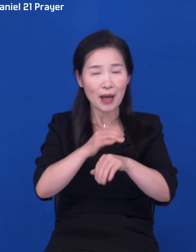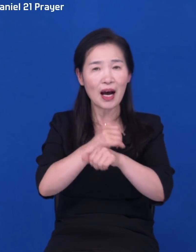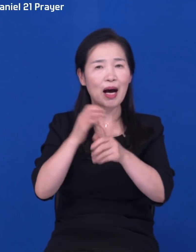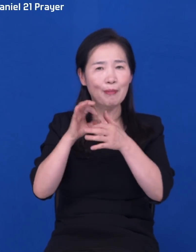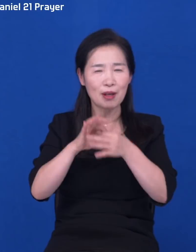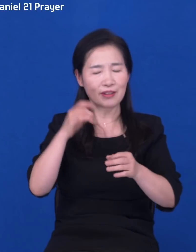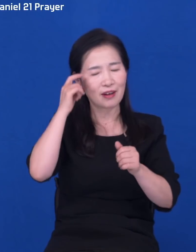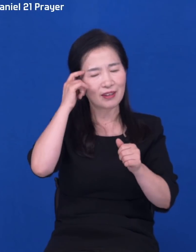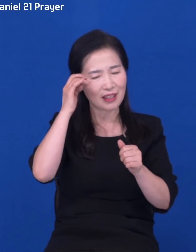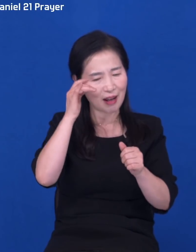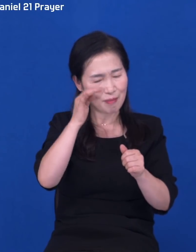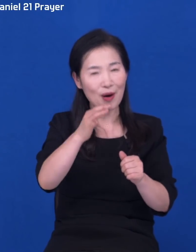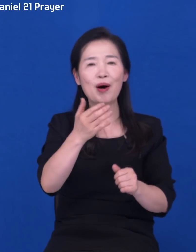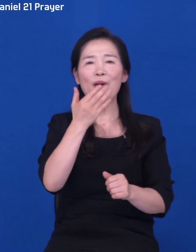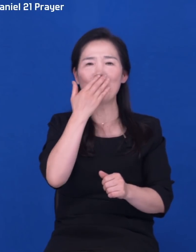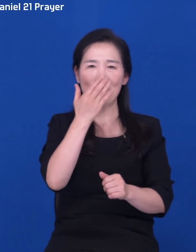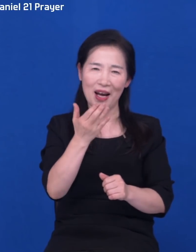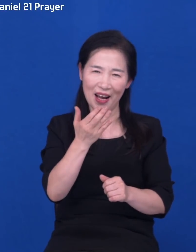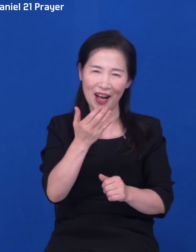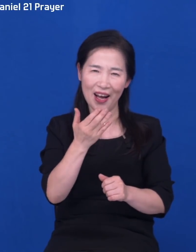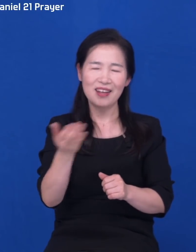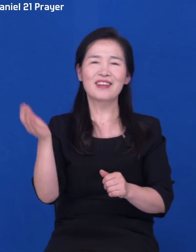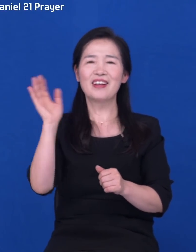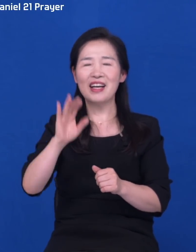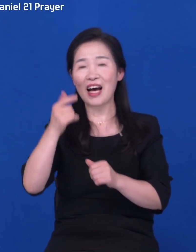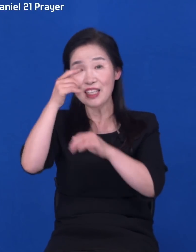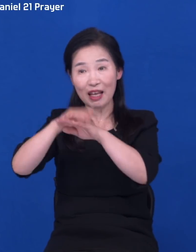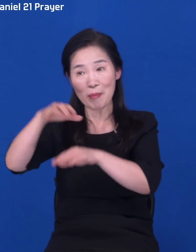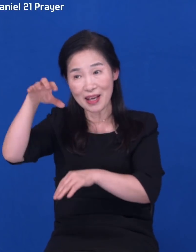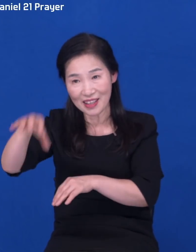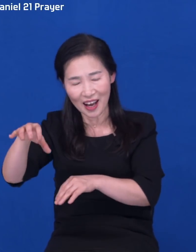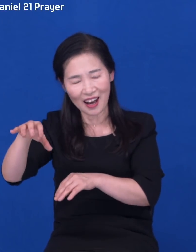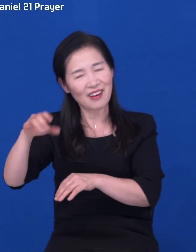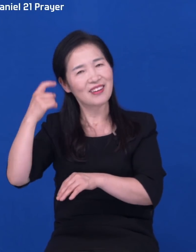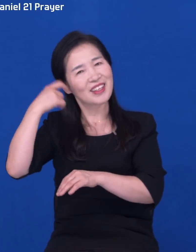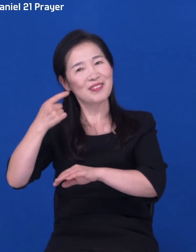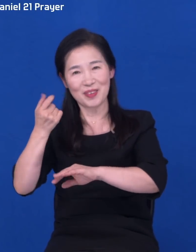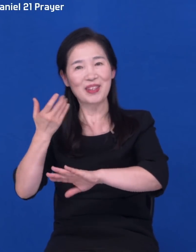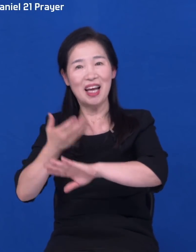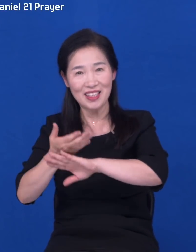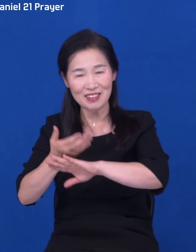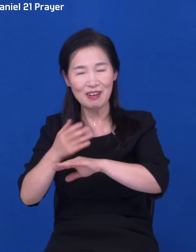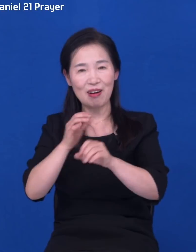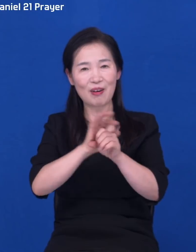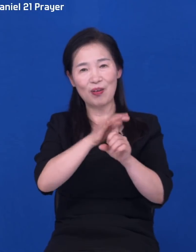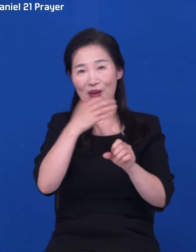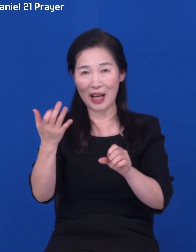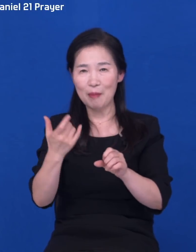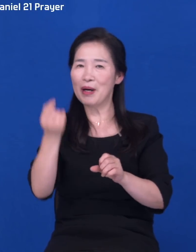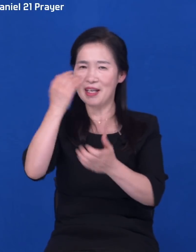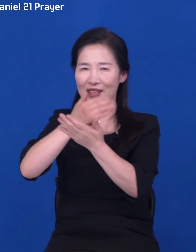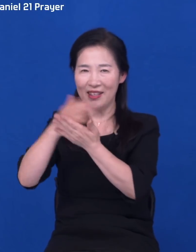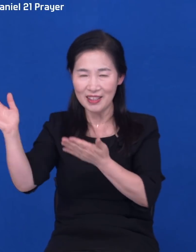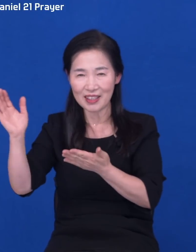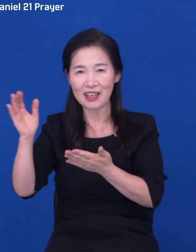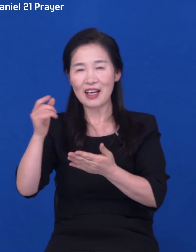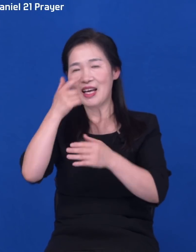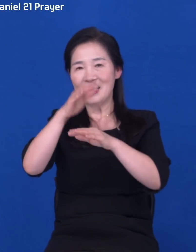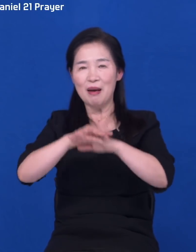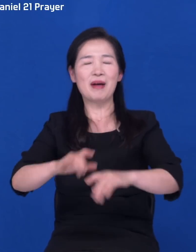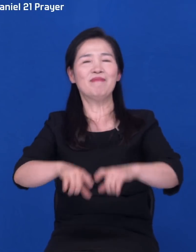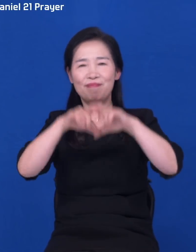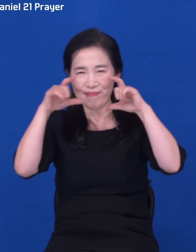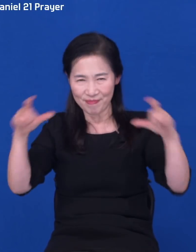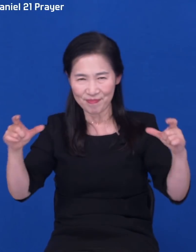하지만 예배당 예배는 좀 틀립니다. 그래서 우리가 기도해야 될 거는 코로나를 빨리 물리쳐서 예배를 더 활성화해달라고 기도를 해야